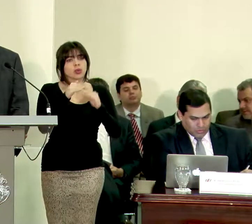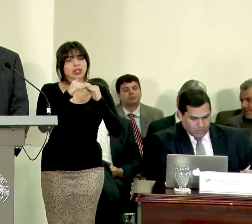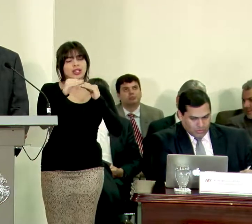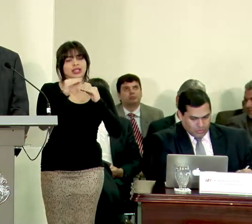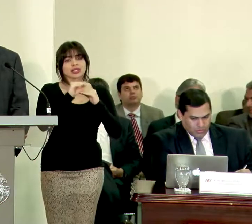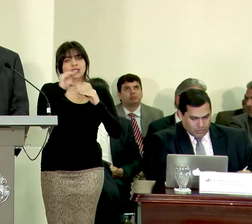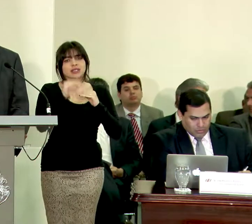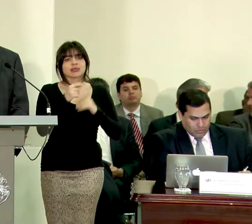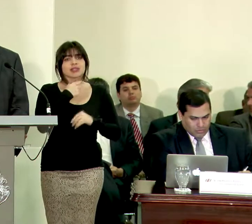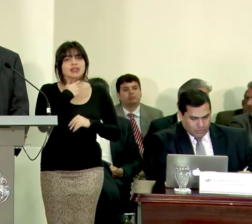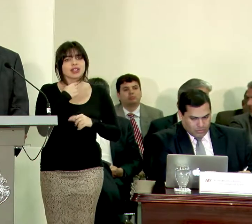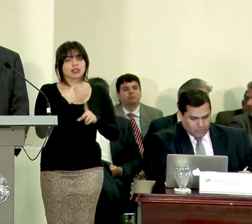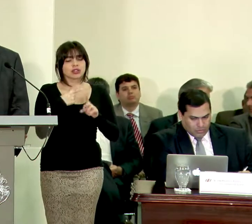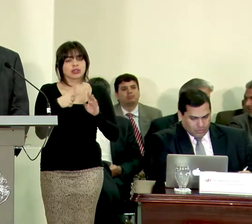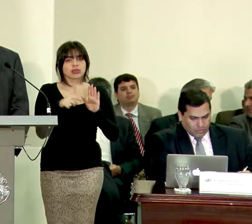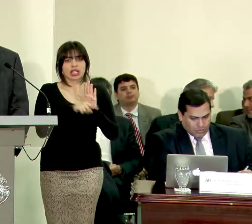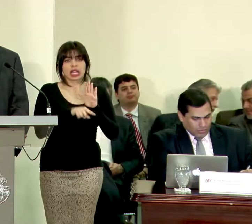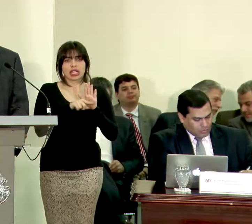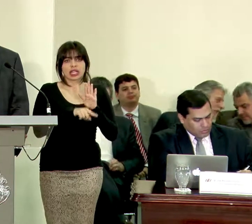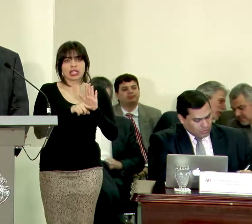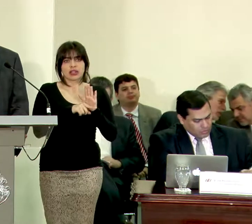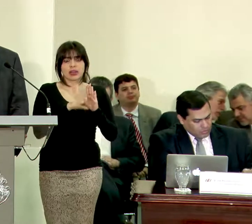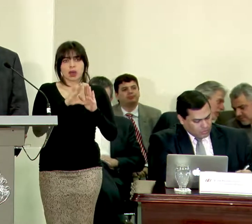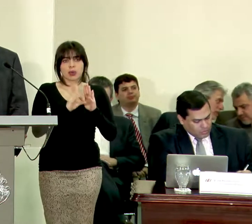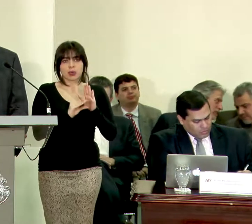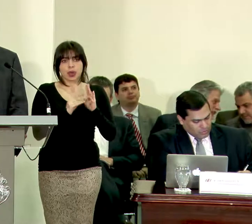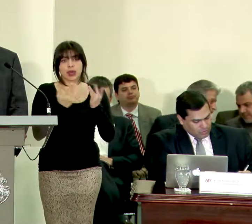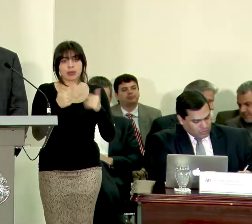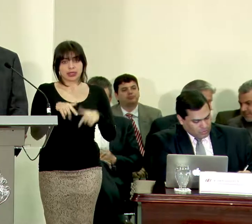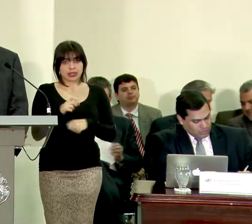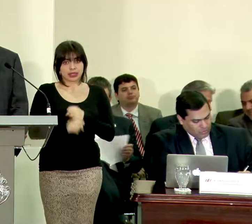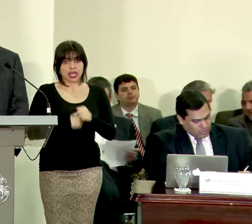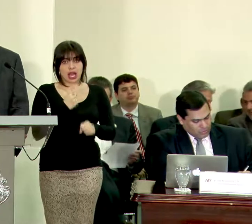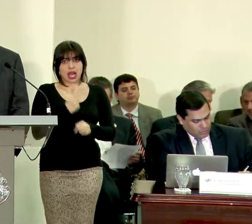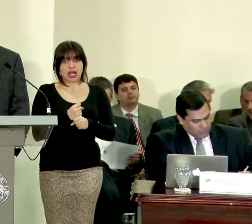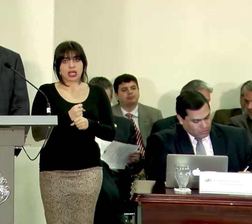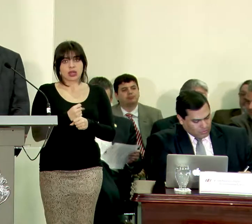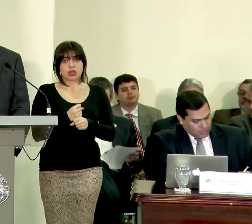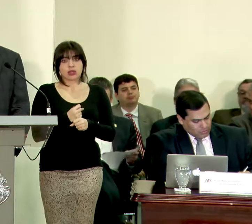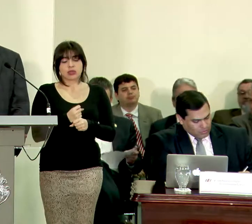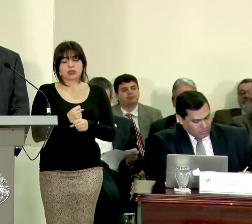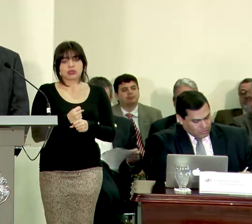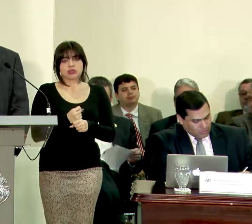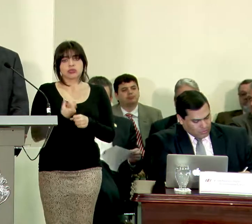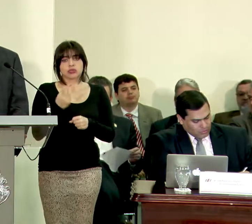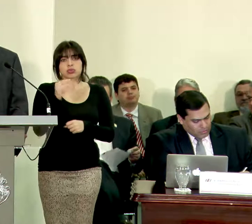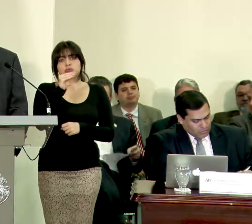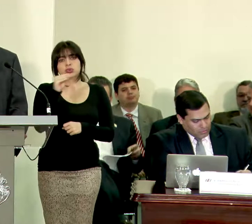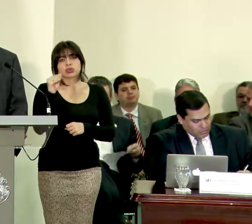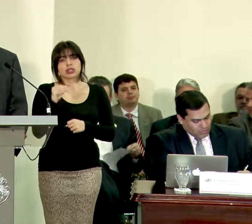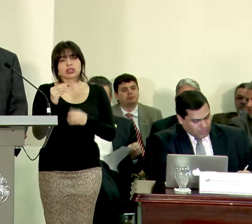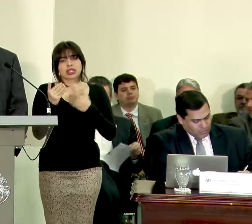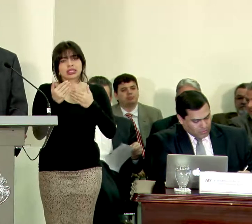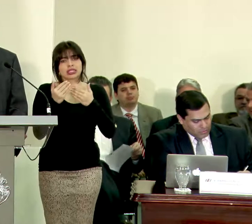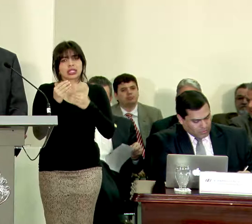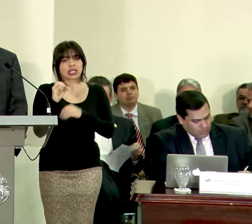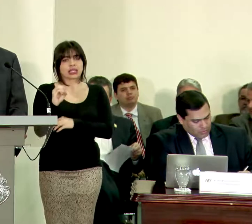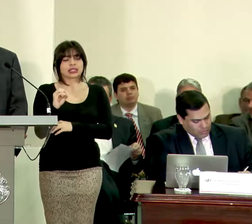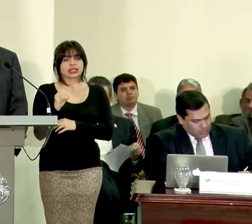inflación negativa y esperamos que cierre este año, digamos, una suma muy, muy cercana a